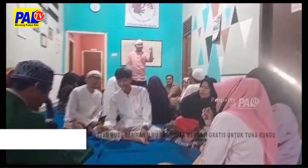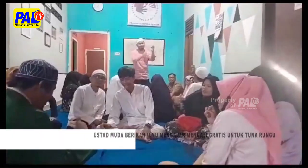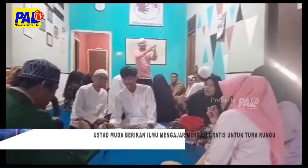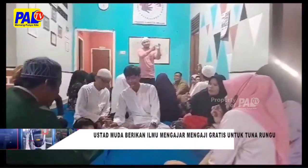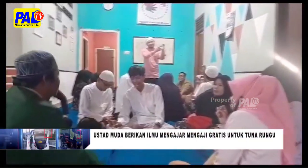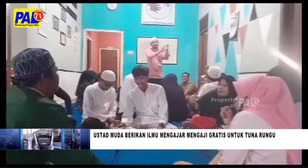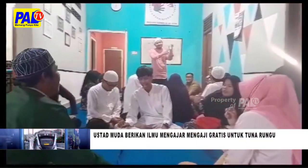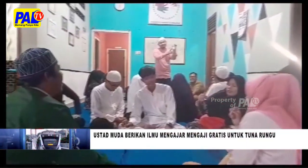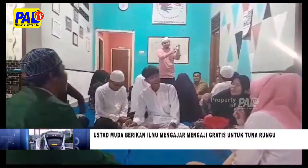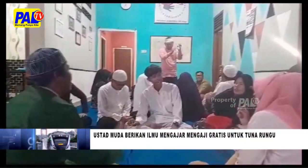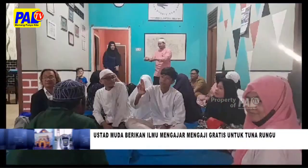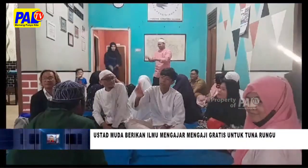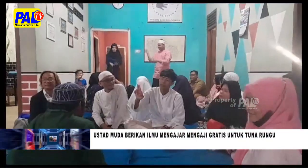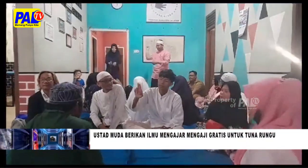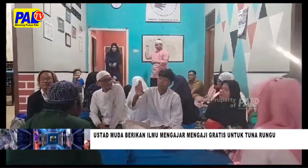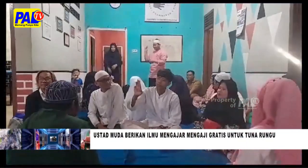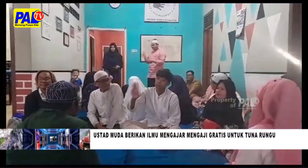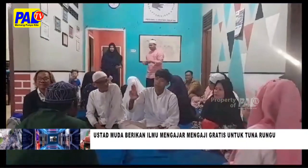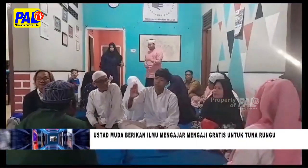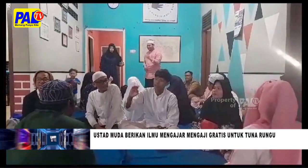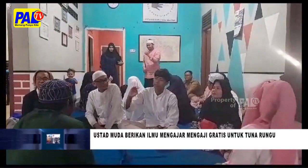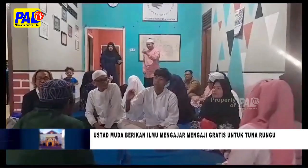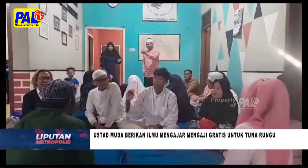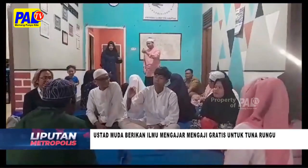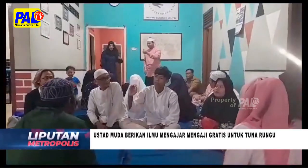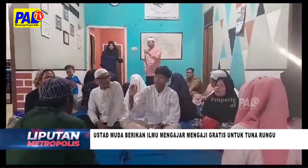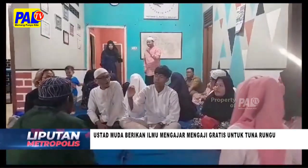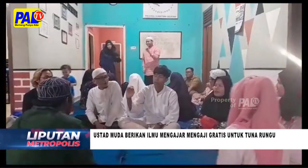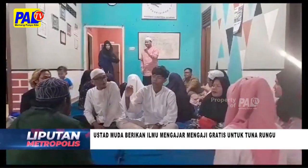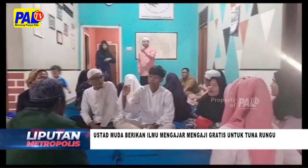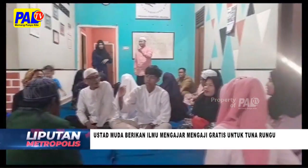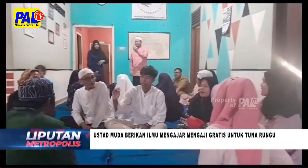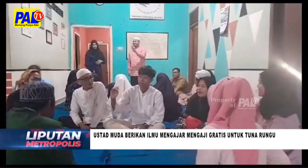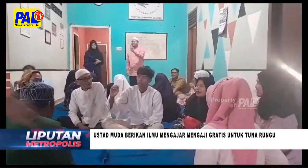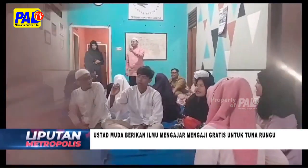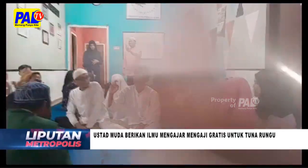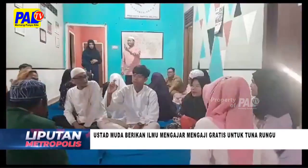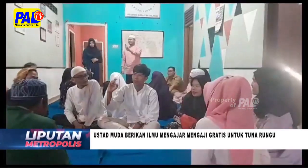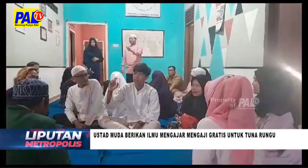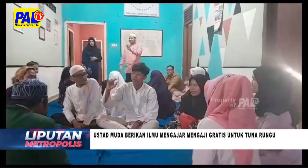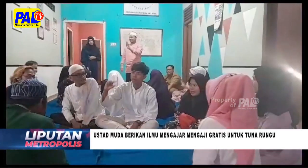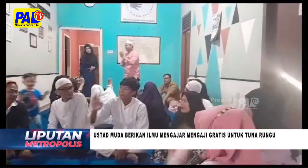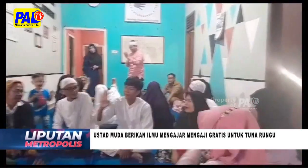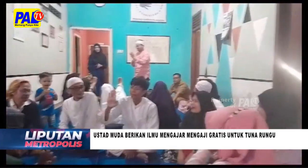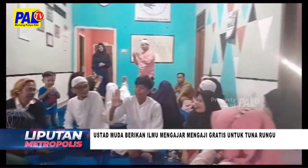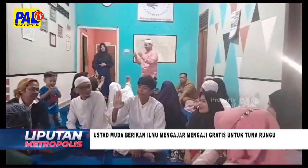Seperti inilah kekhidmatan para peserta yang belajar mengaji kitab suci Al-Quran dengan bahasa isyarat yang diikuti oleh